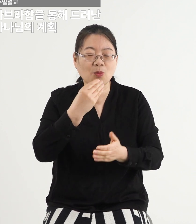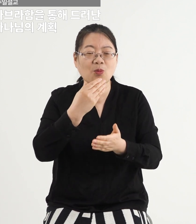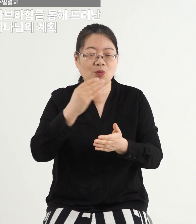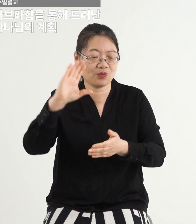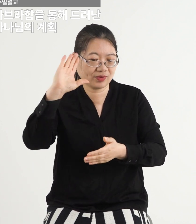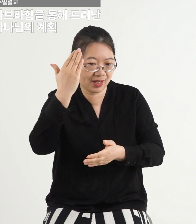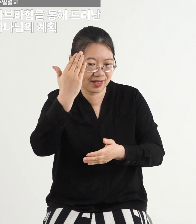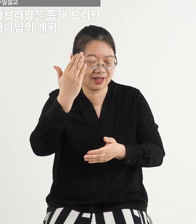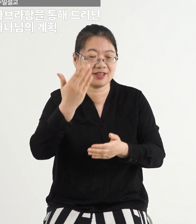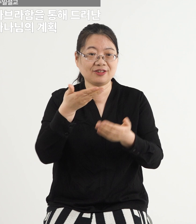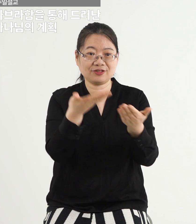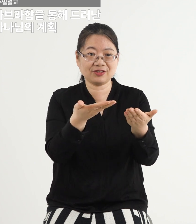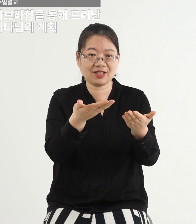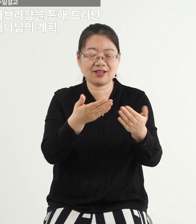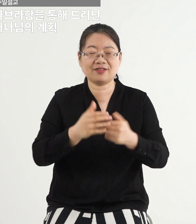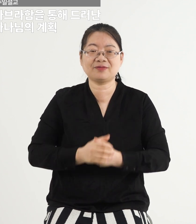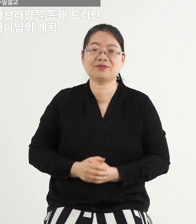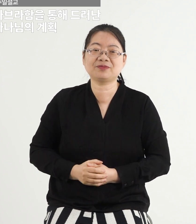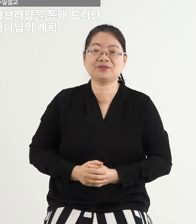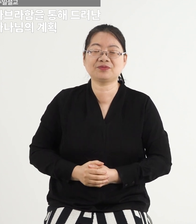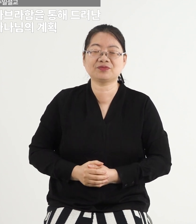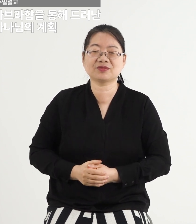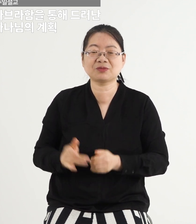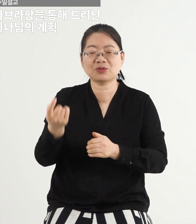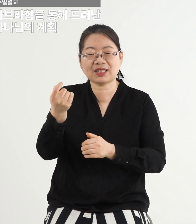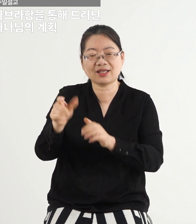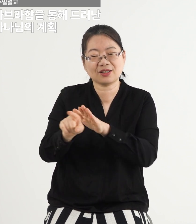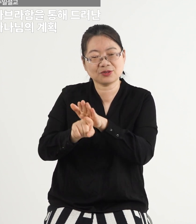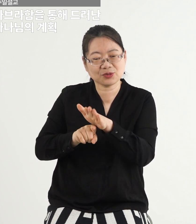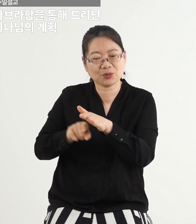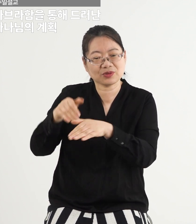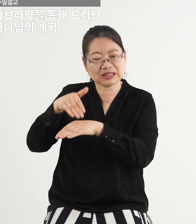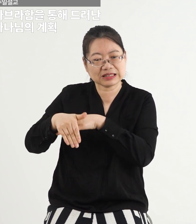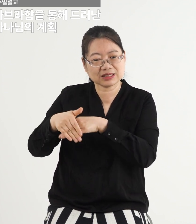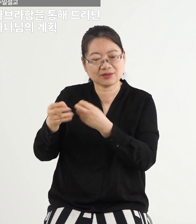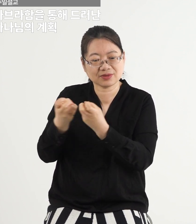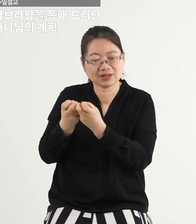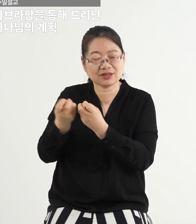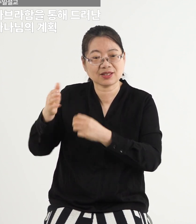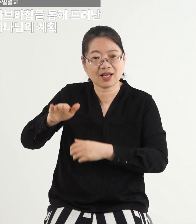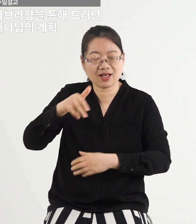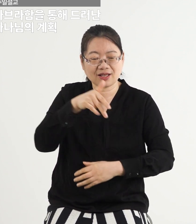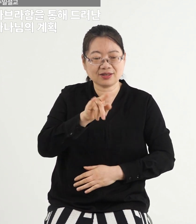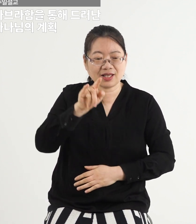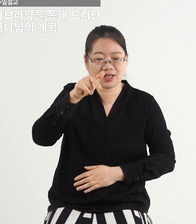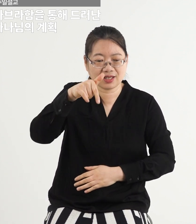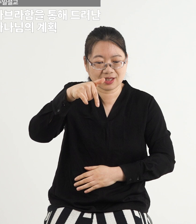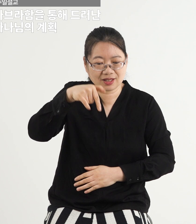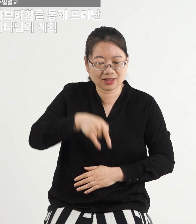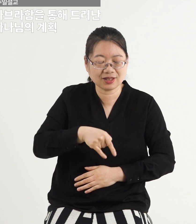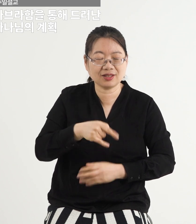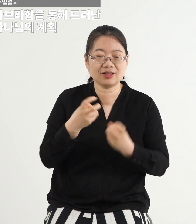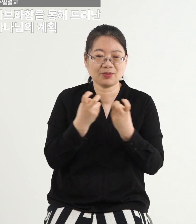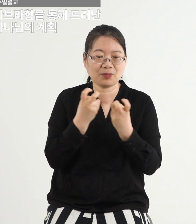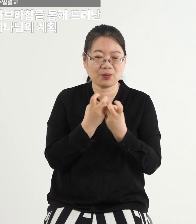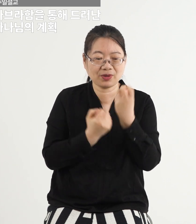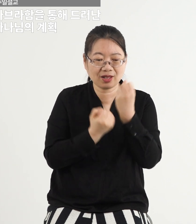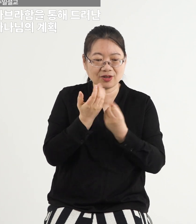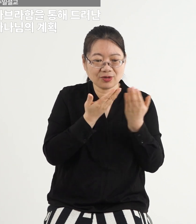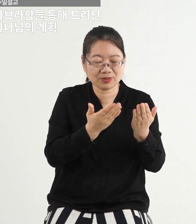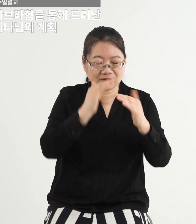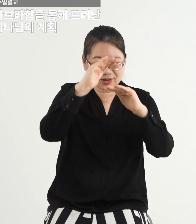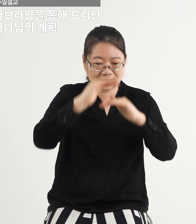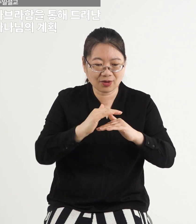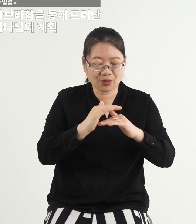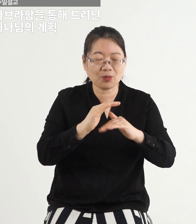이게 수동형으로 해석을 하는 거예요. 근데 재규용법으로 해석을 하면 해석이 이렇게 됩니다.